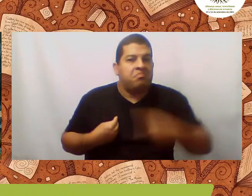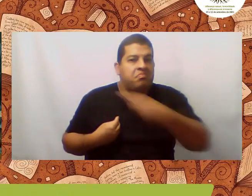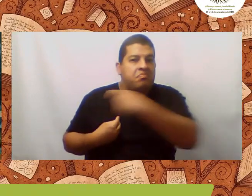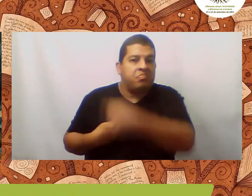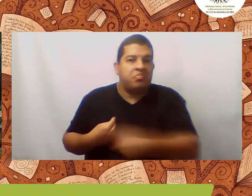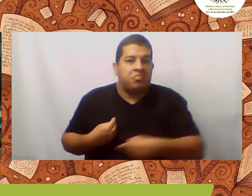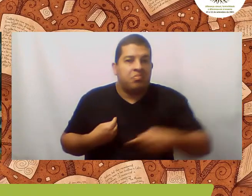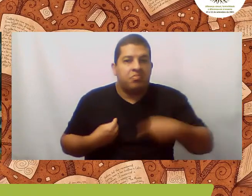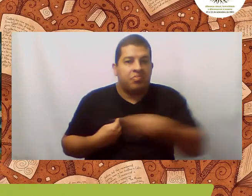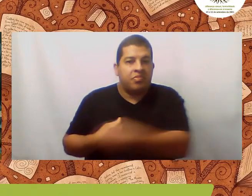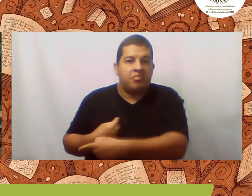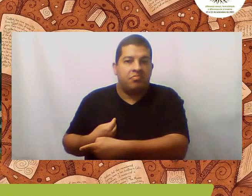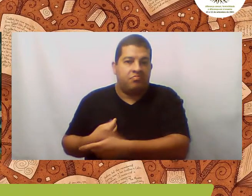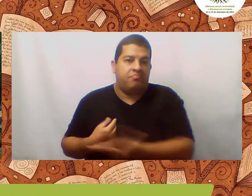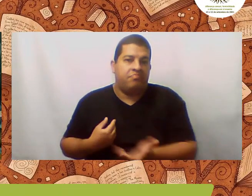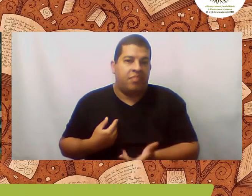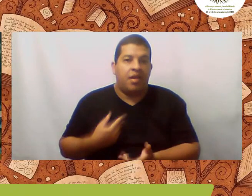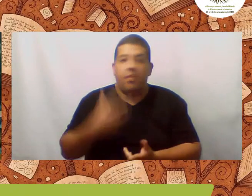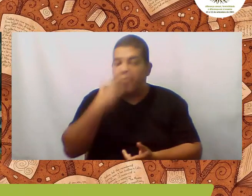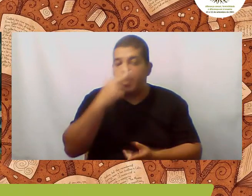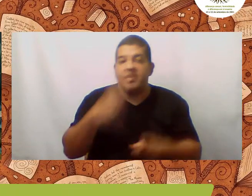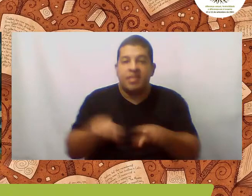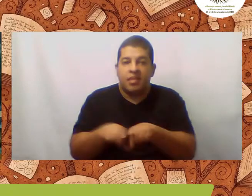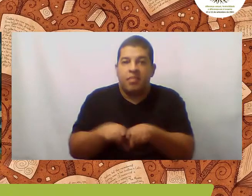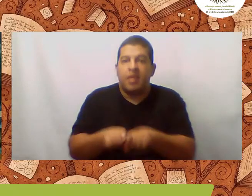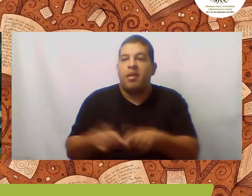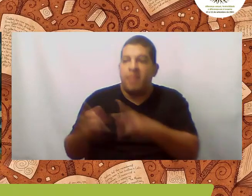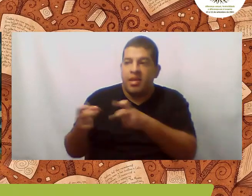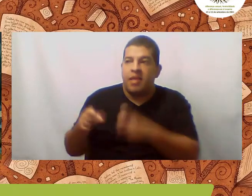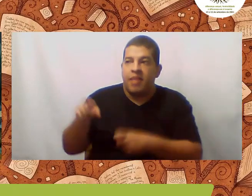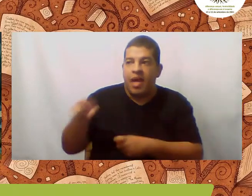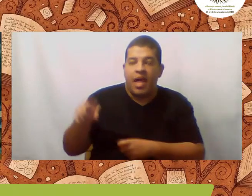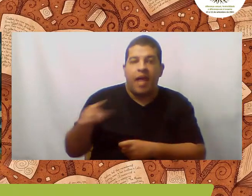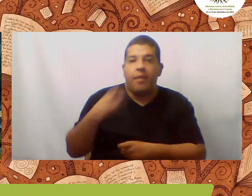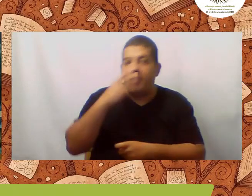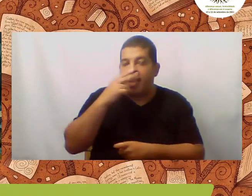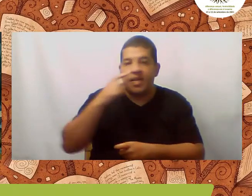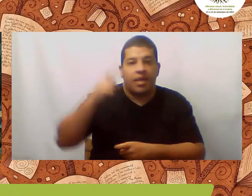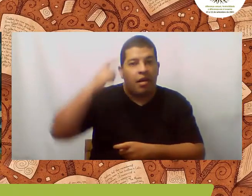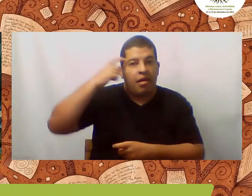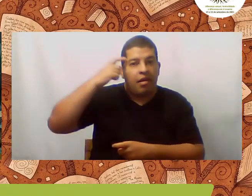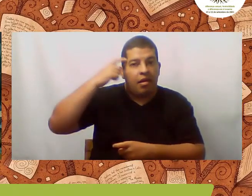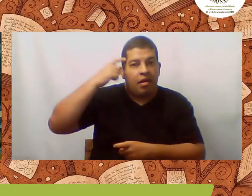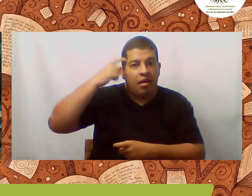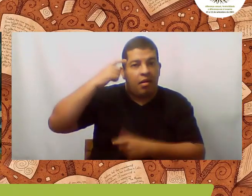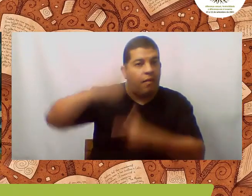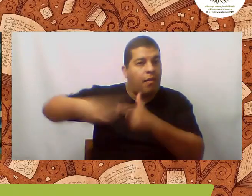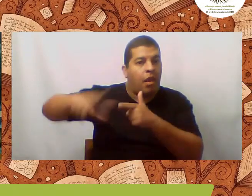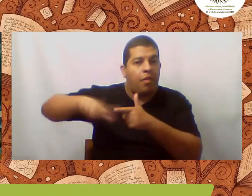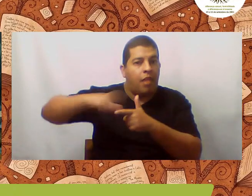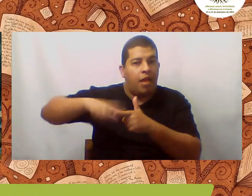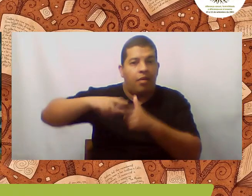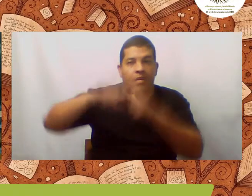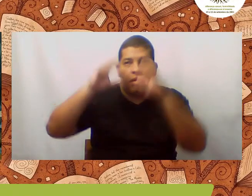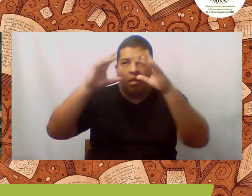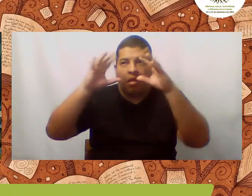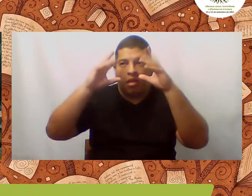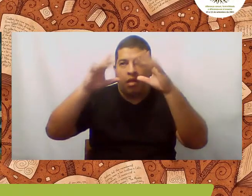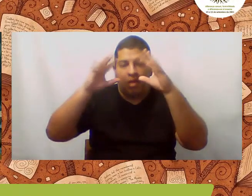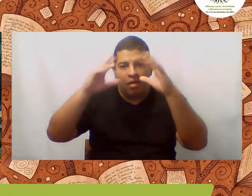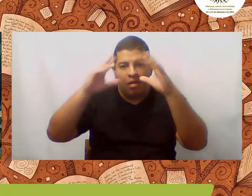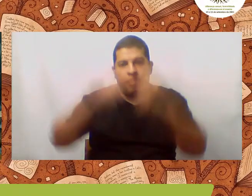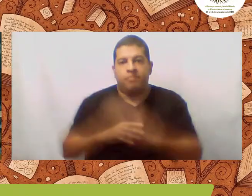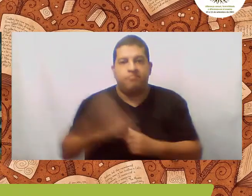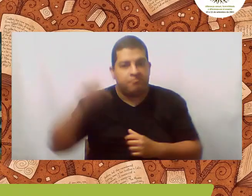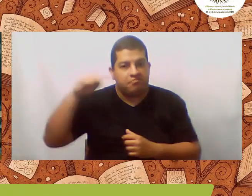elas viravam doentes mentais crônicas, onde elas morriam praticamente crônicas desses asilos